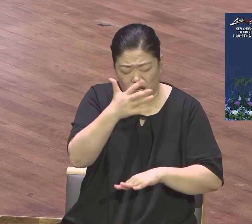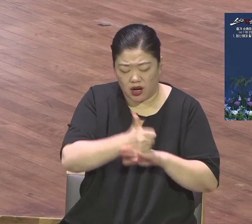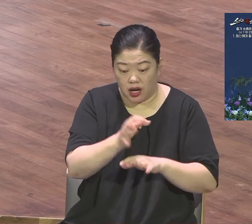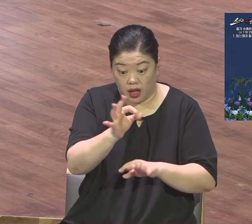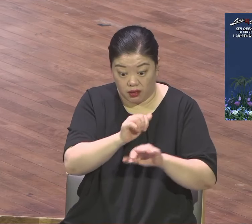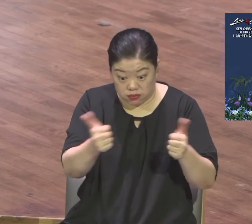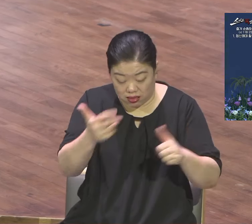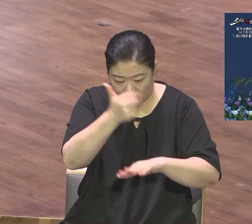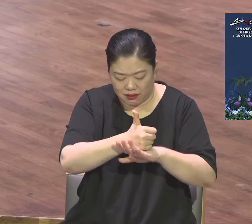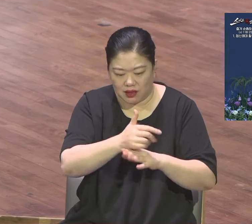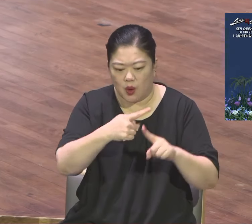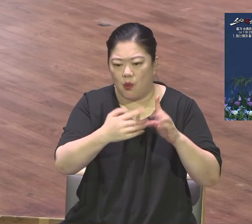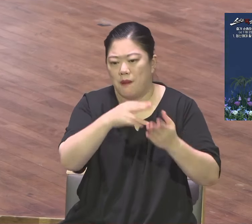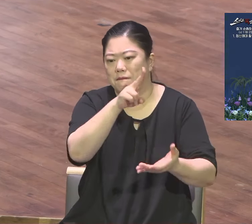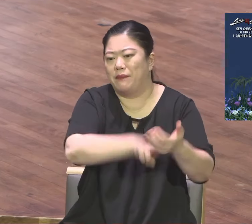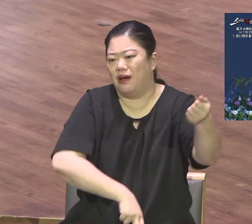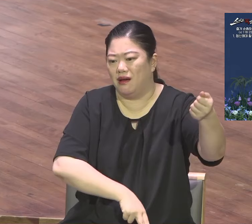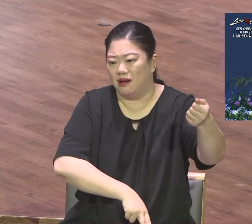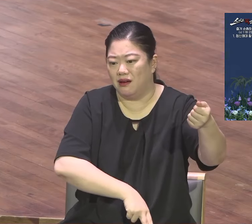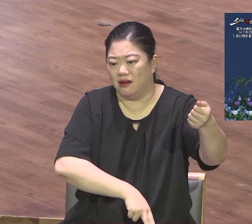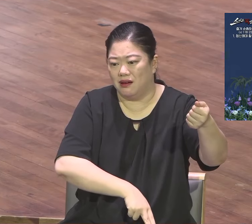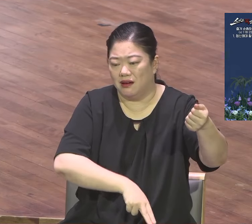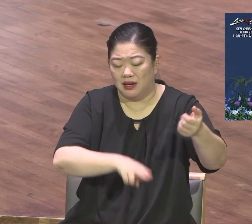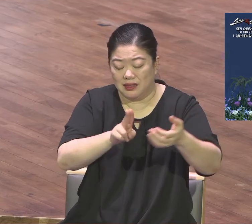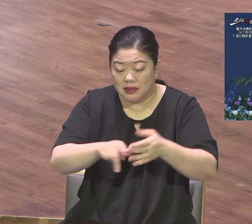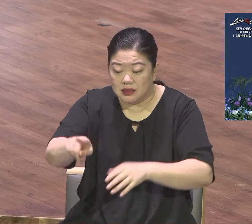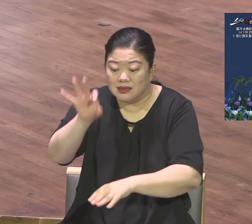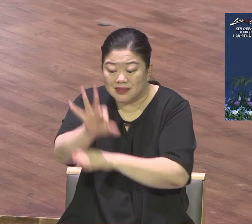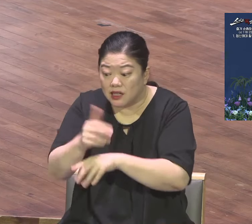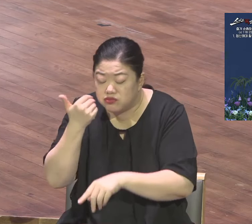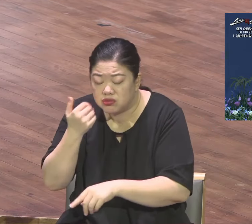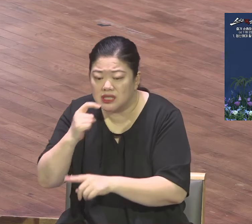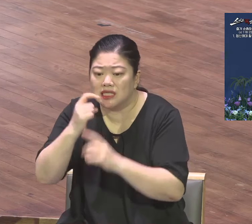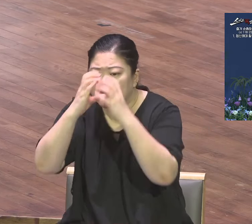우리가 영적인 삶을 사는 데 있어서 중요한 원칙이 있습니다. 그게 뭐냐?